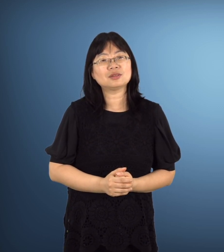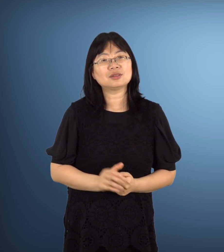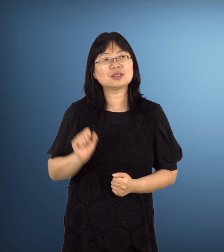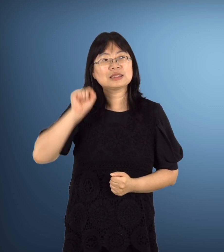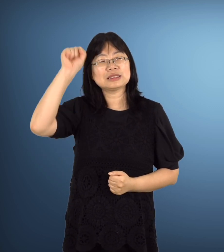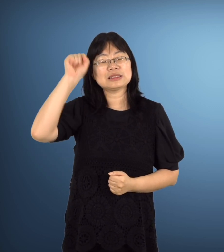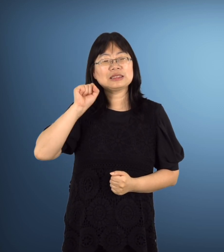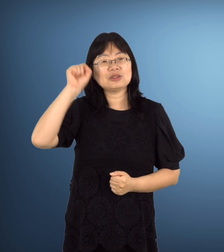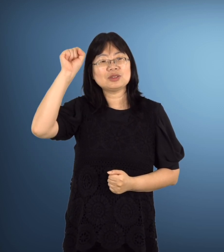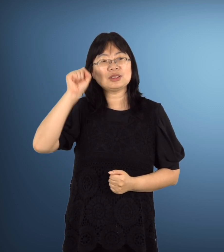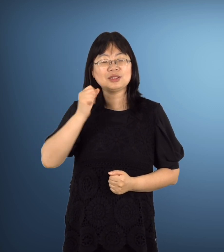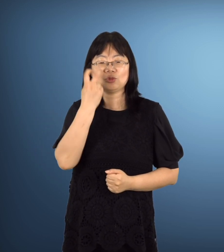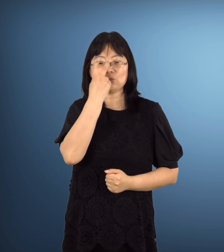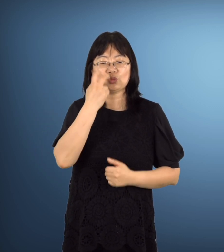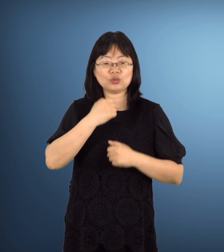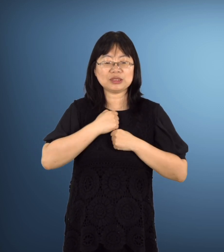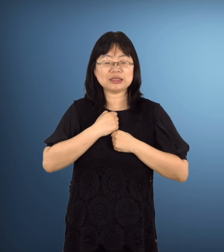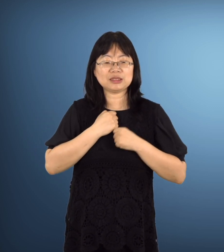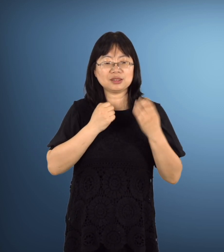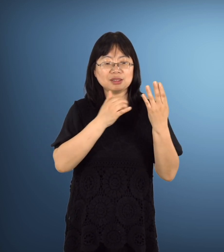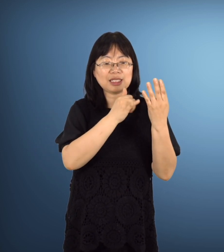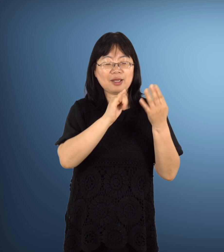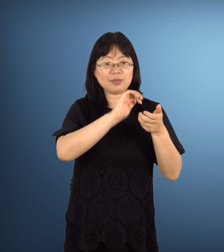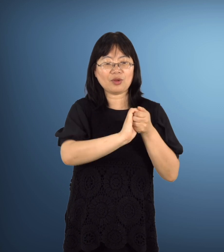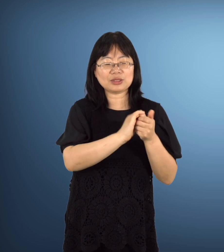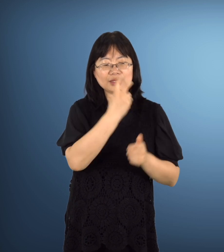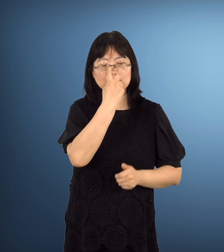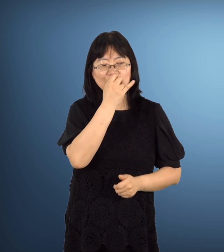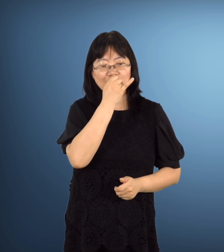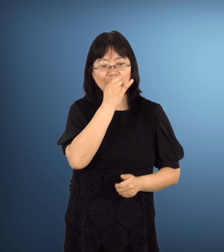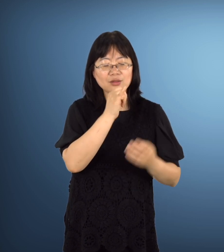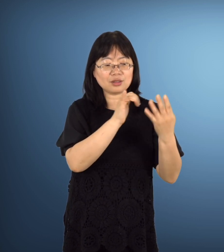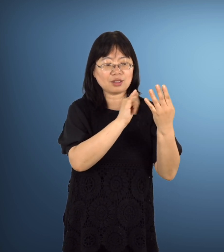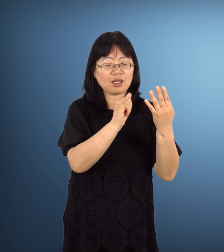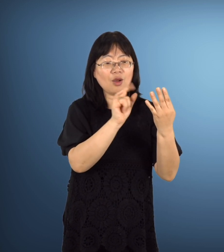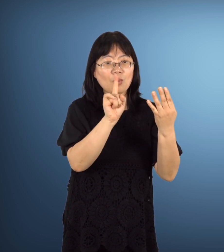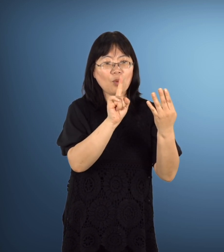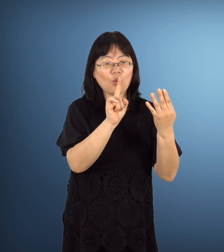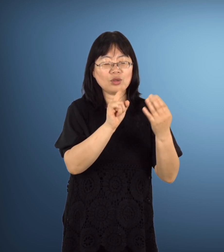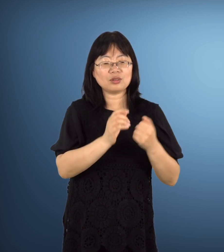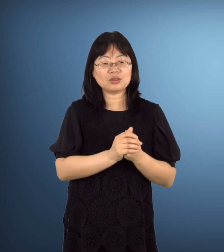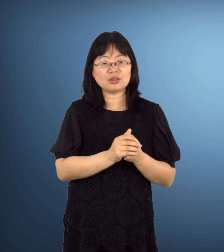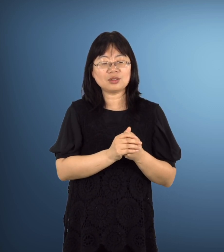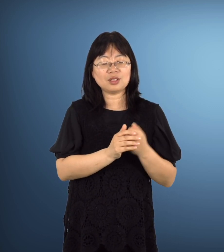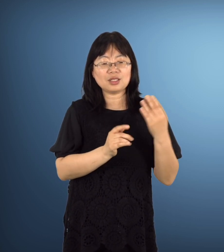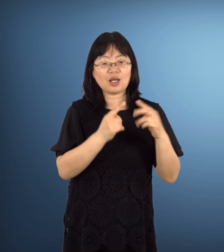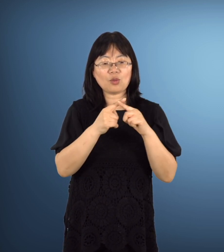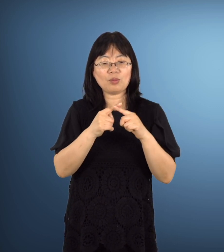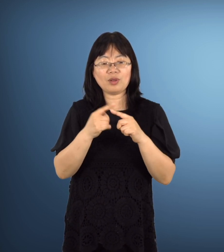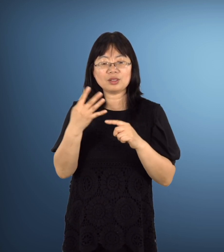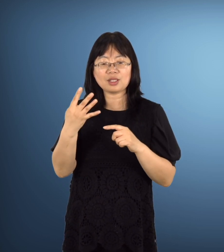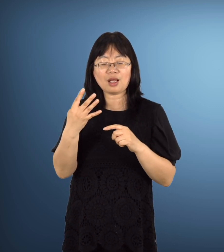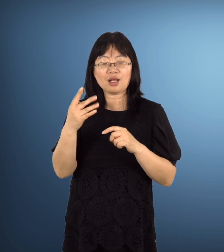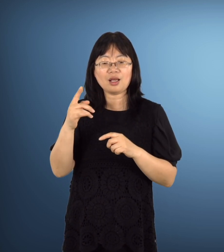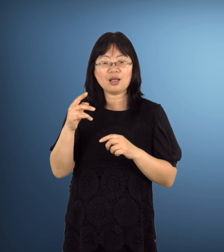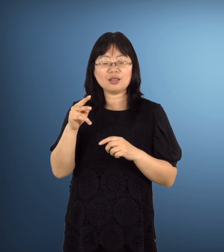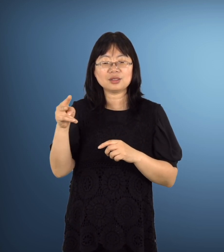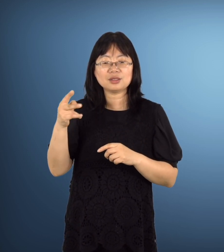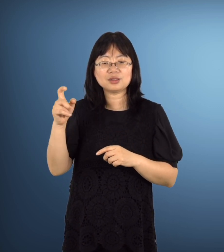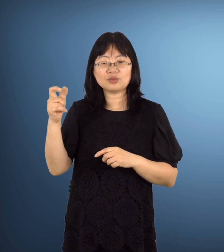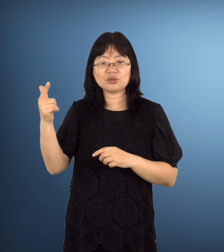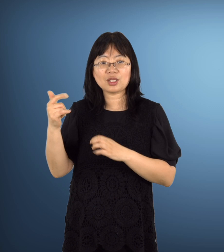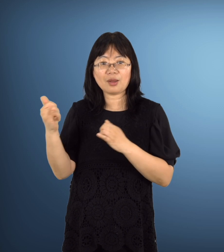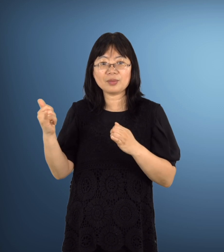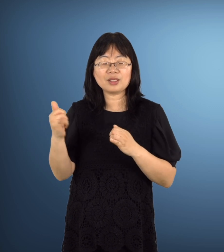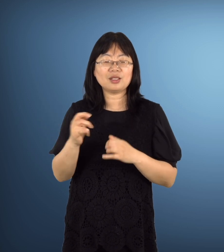시위대에서. 그러면 이 4명은 꼼짝 못하고 4, 16, 16명이